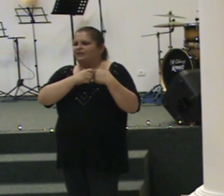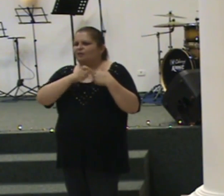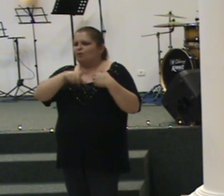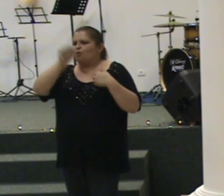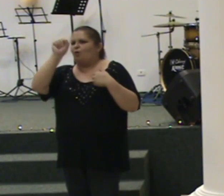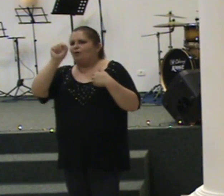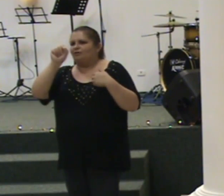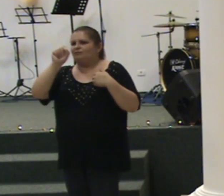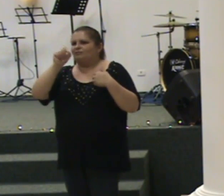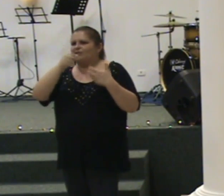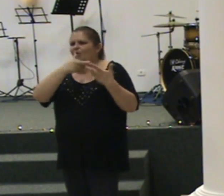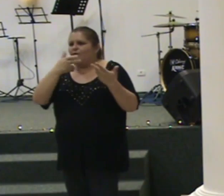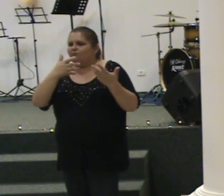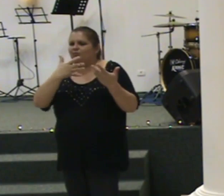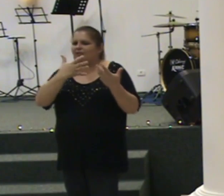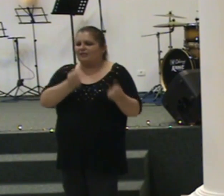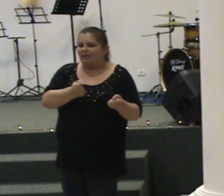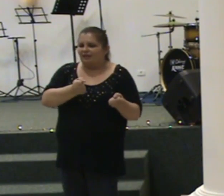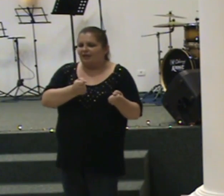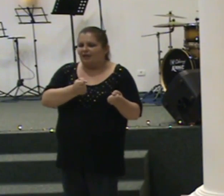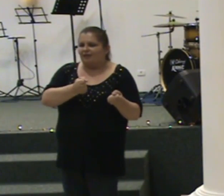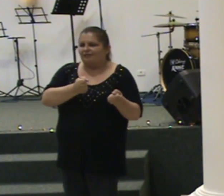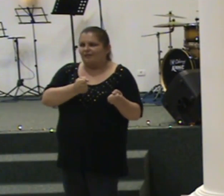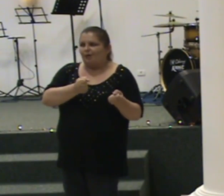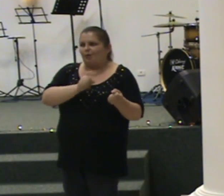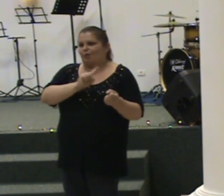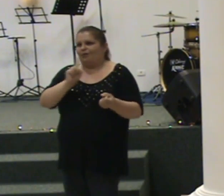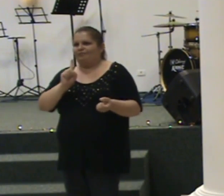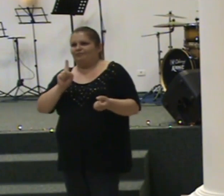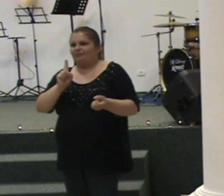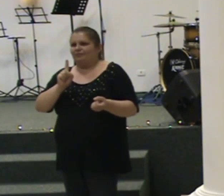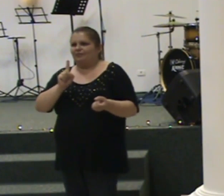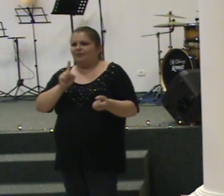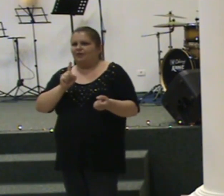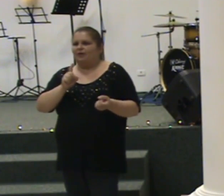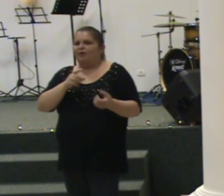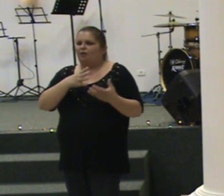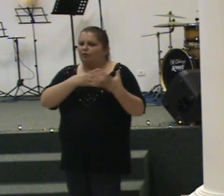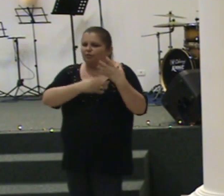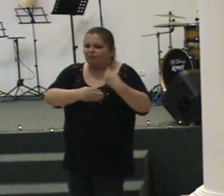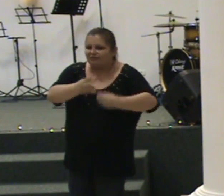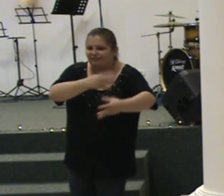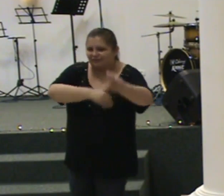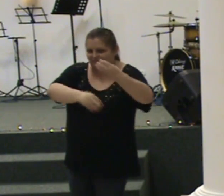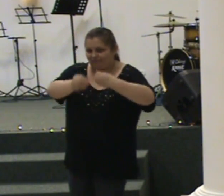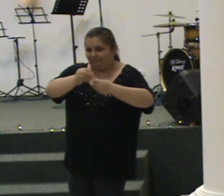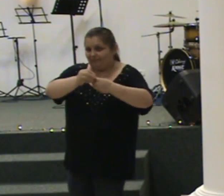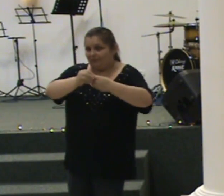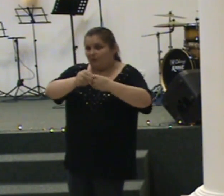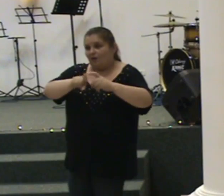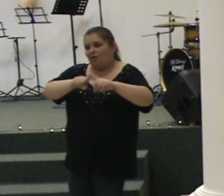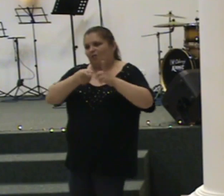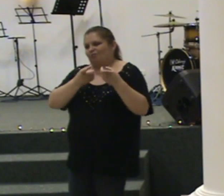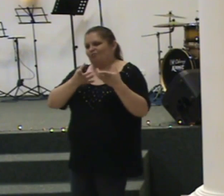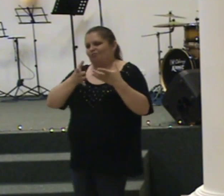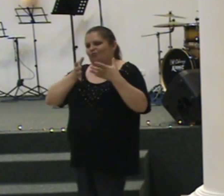escolha. Aceitar a vontade de Deus para que você viva você e a tua descendência, ou